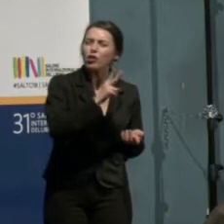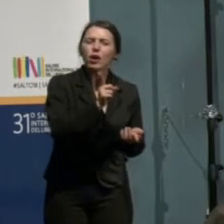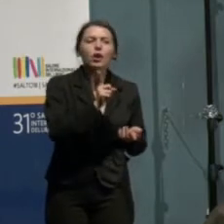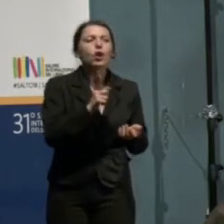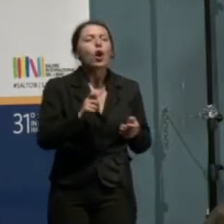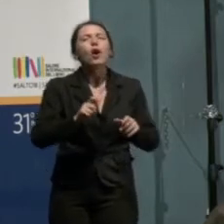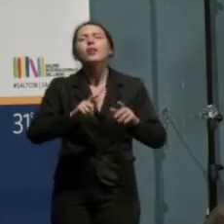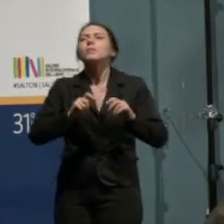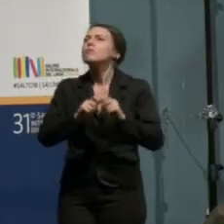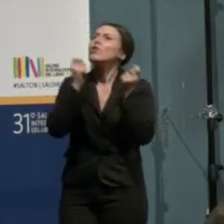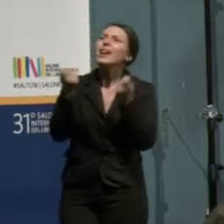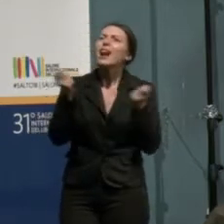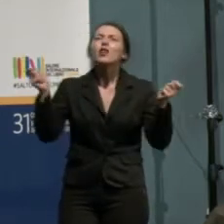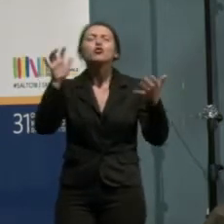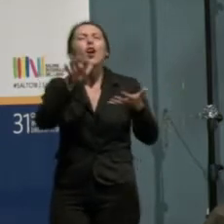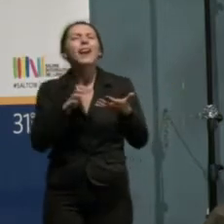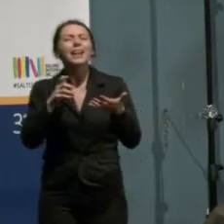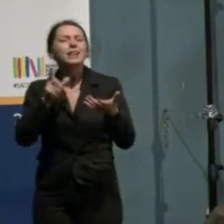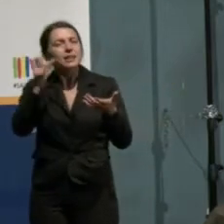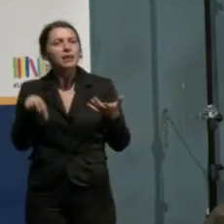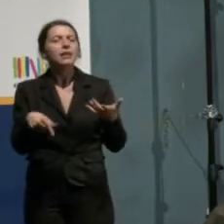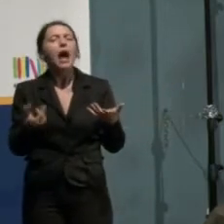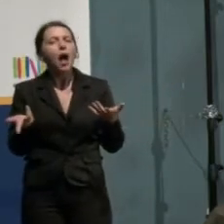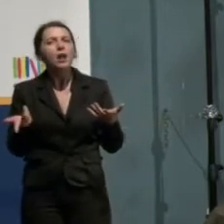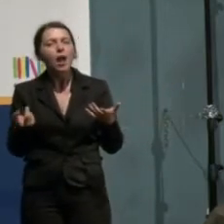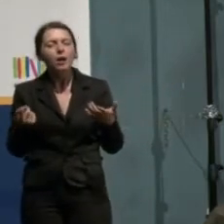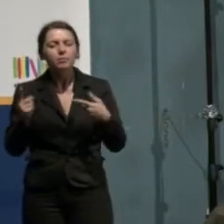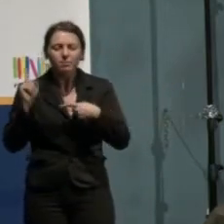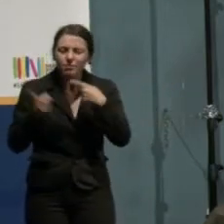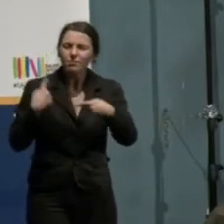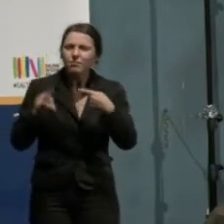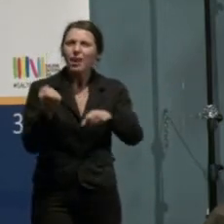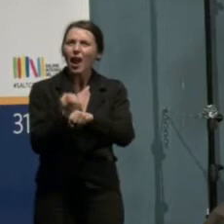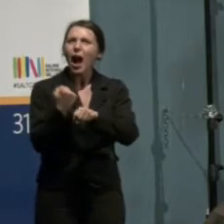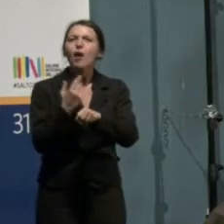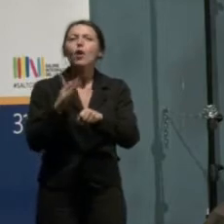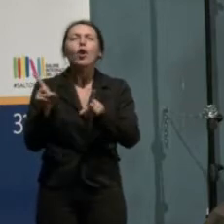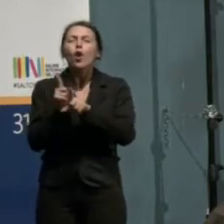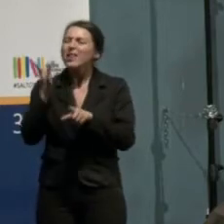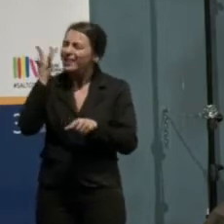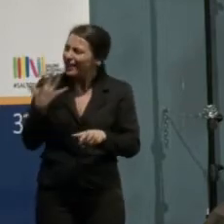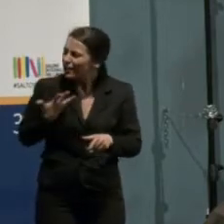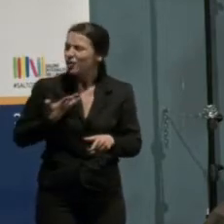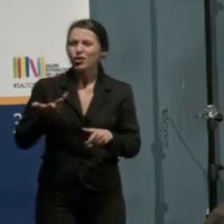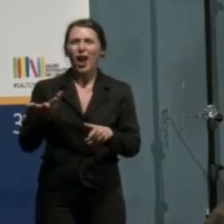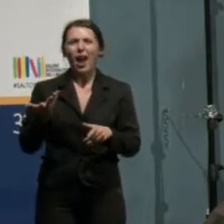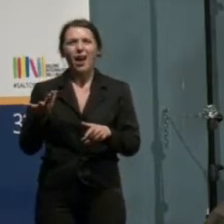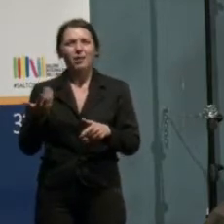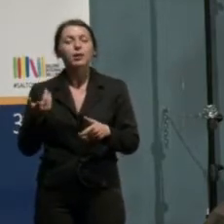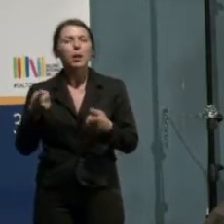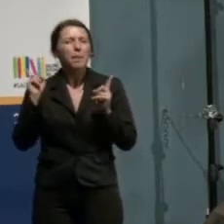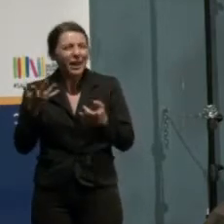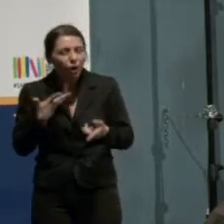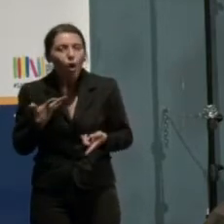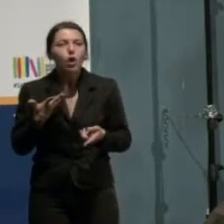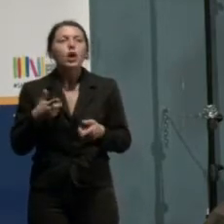italia fanno con coraggio e correndo rischi pesanti il loro lavoro è un tentativo insomma di offrire una forma di difesa